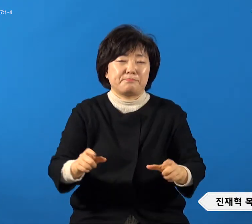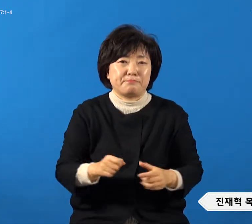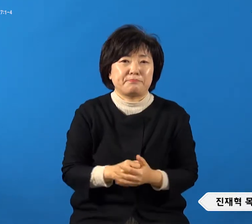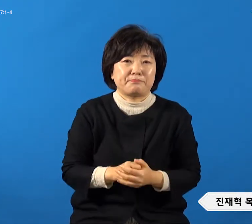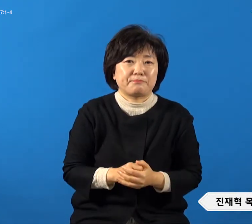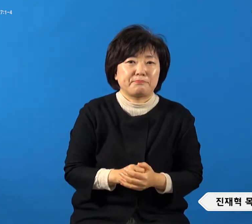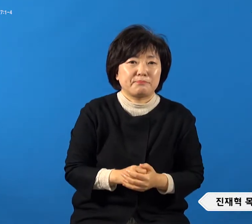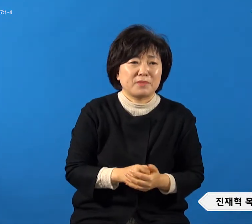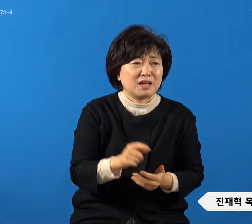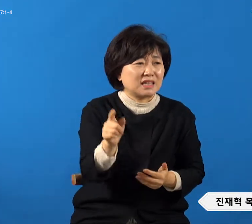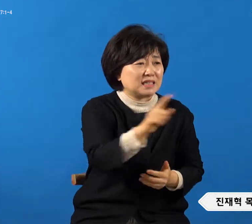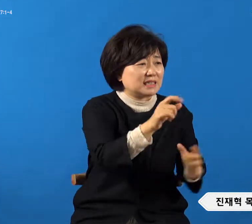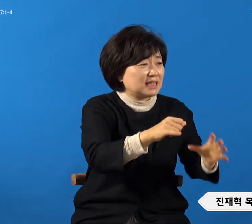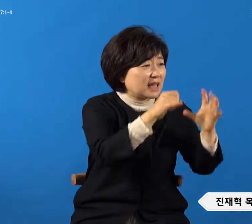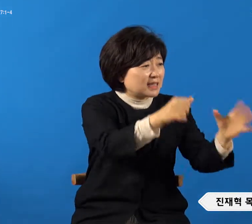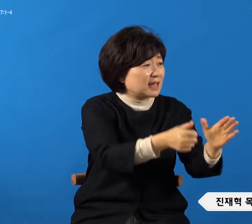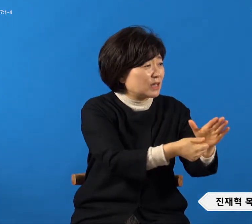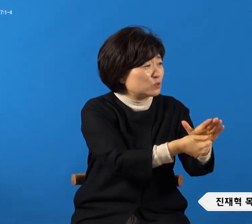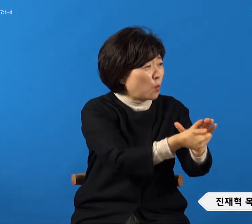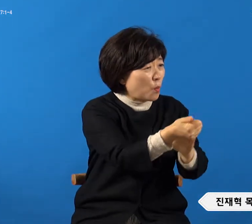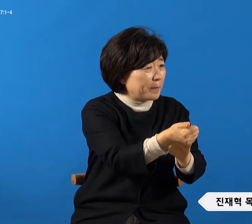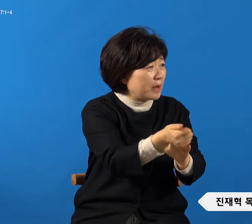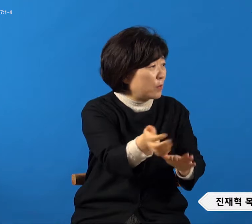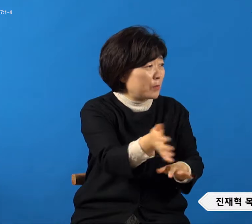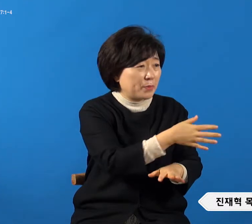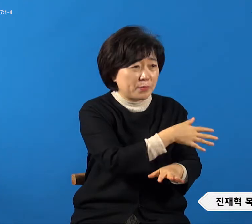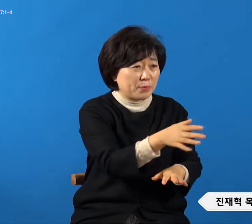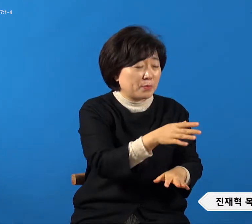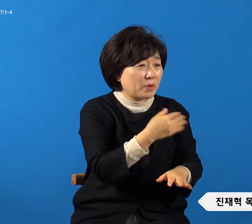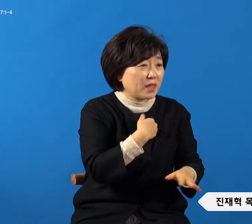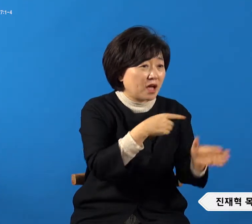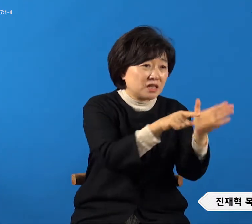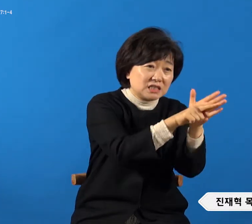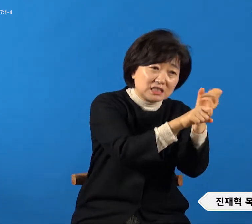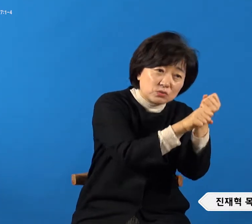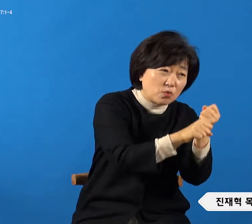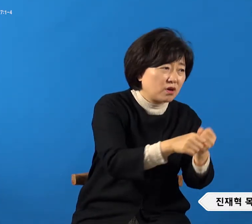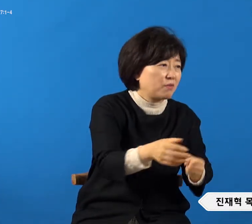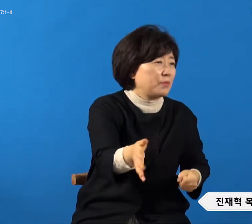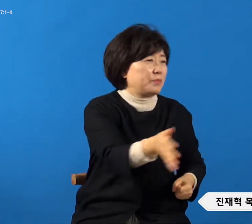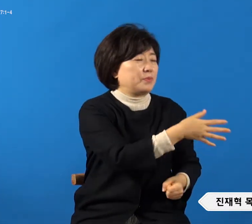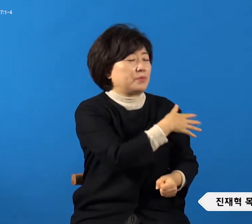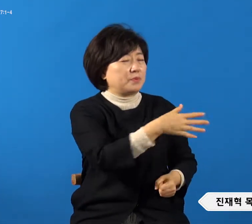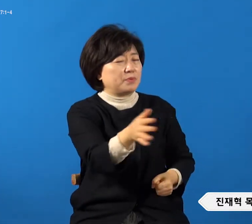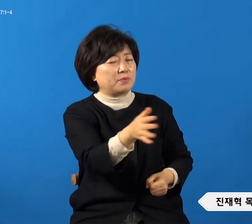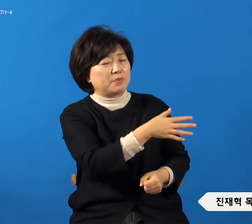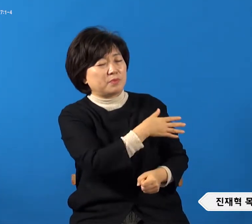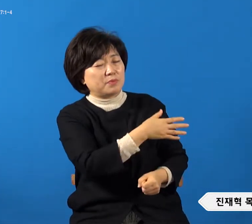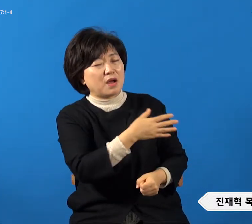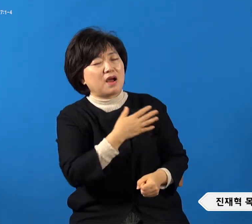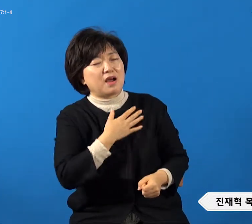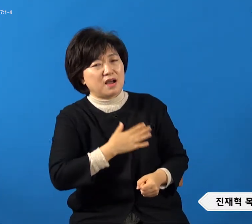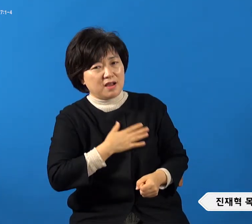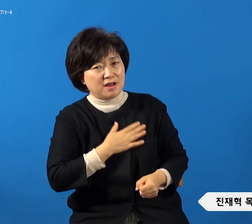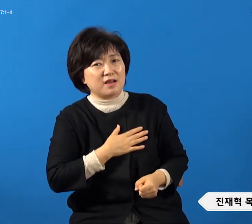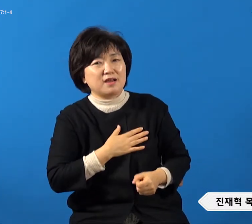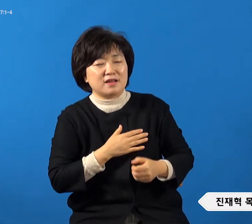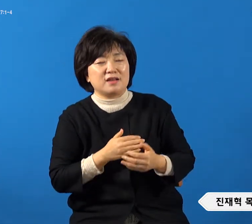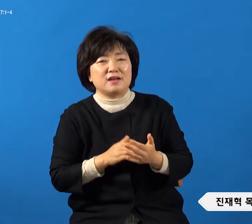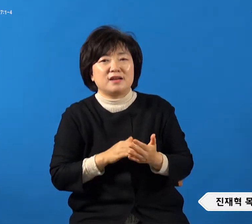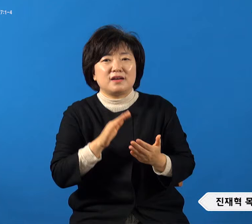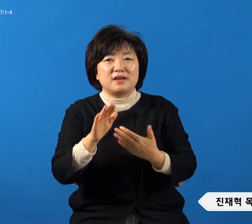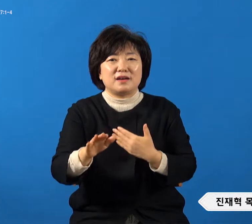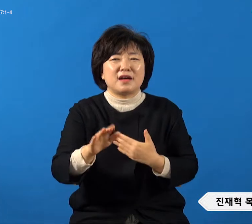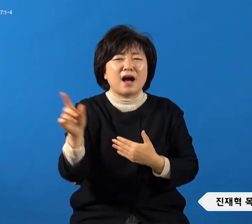것들도 우리의 소망이, 우리의 의존할 어떤 대상도 되지 못한다는 사실. 그래서